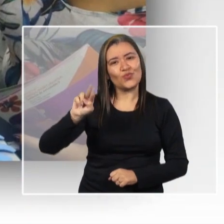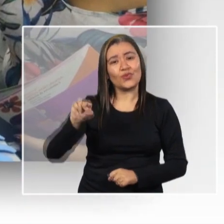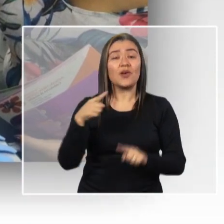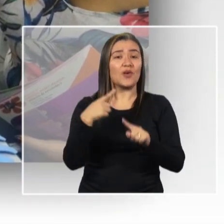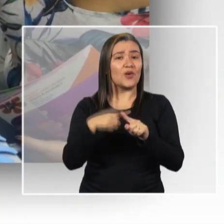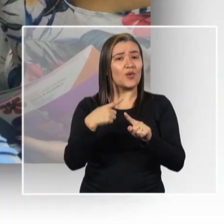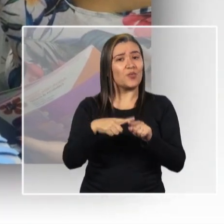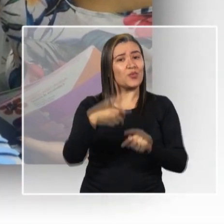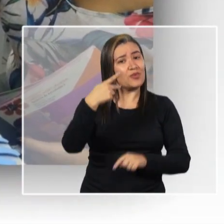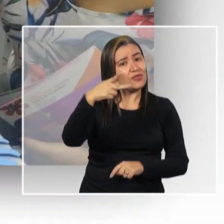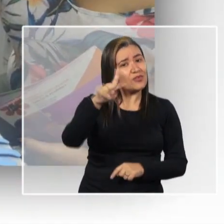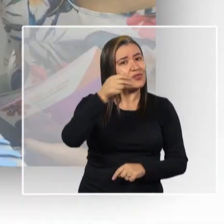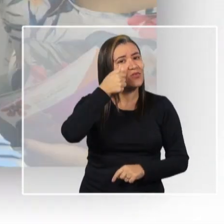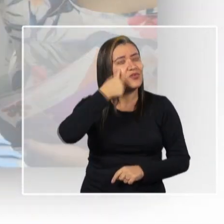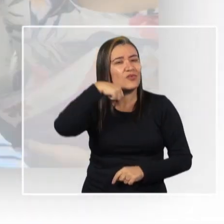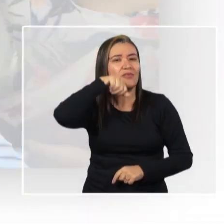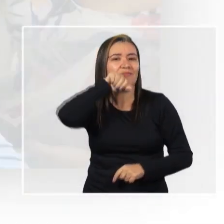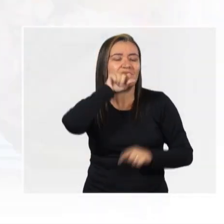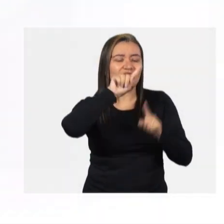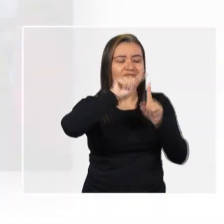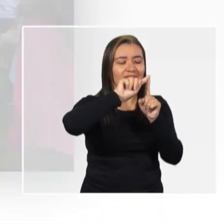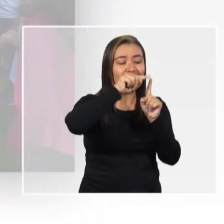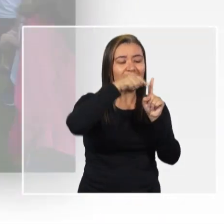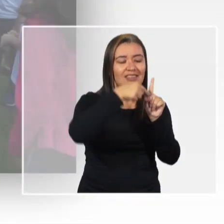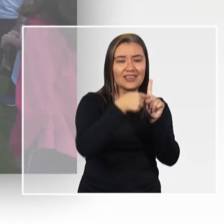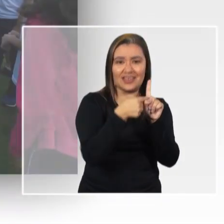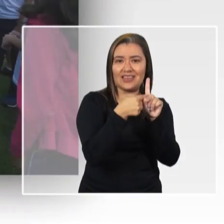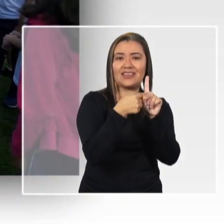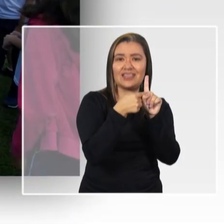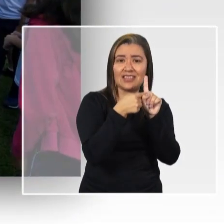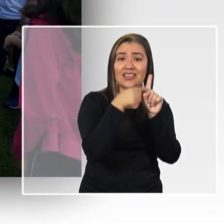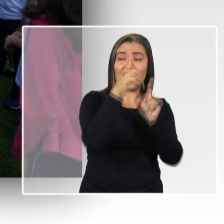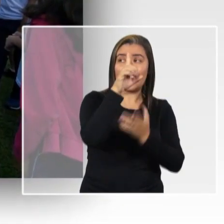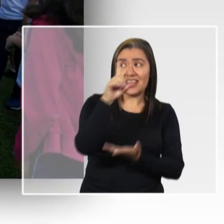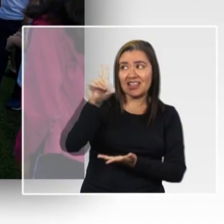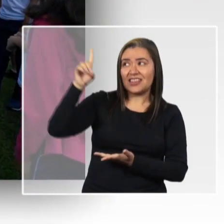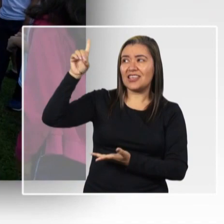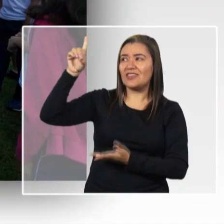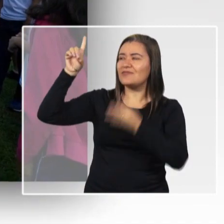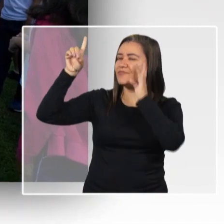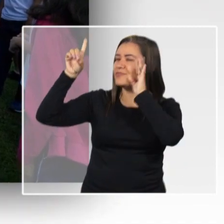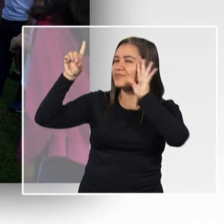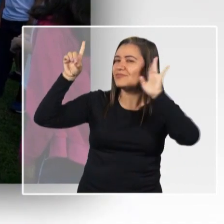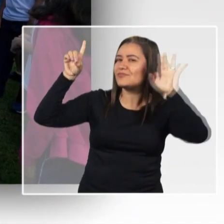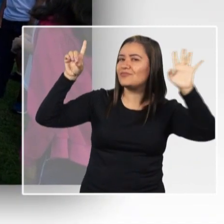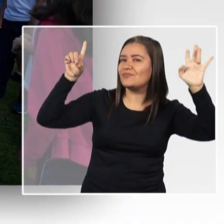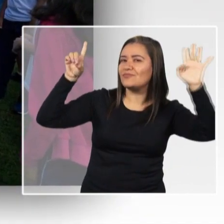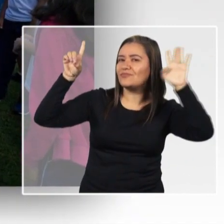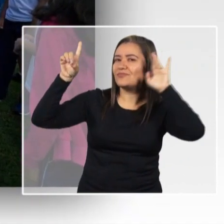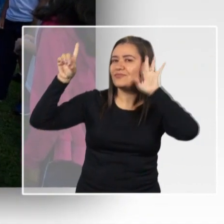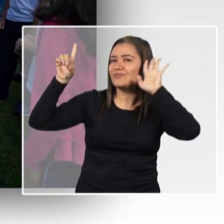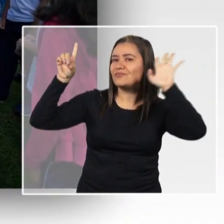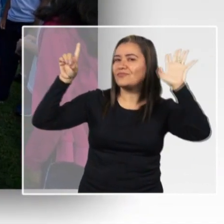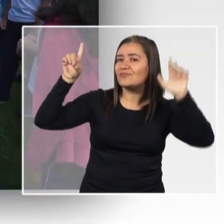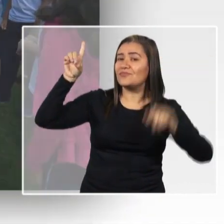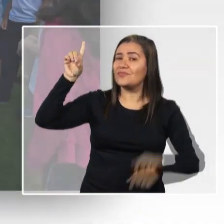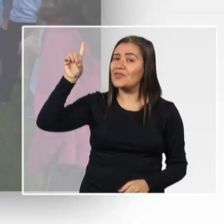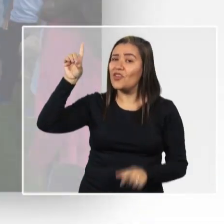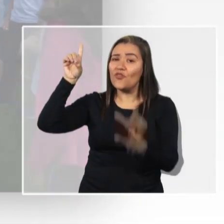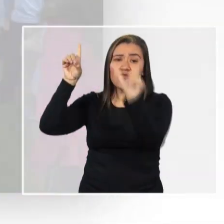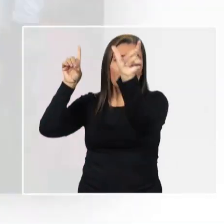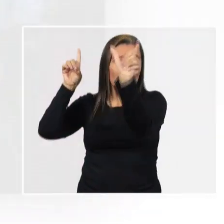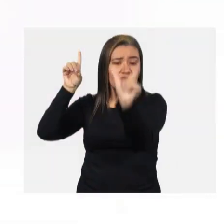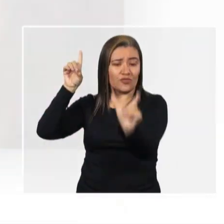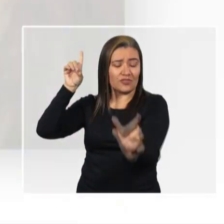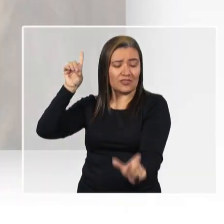que não é querido antes de você nascer.